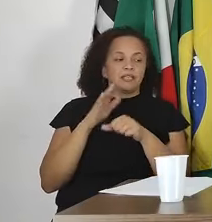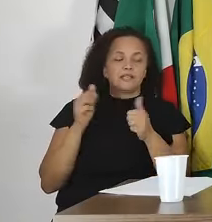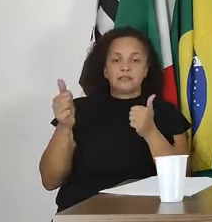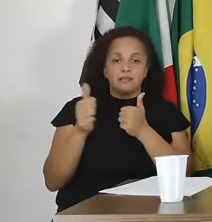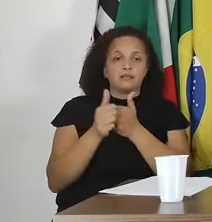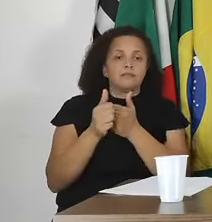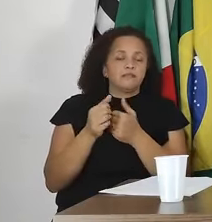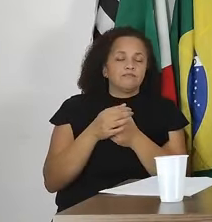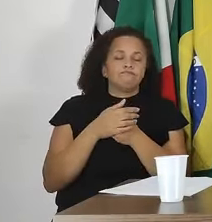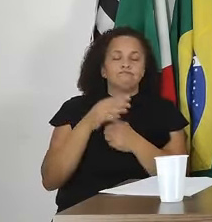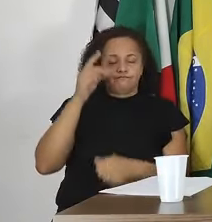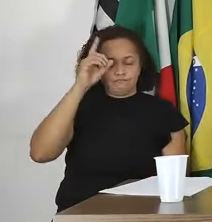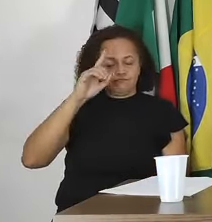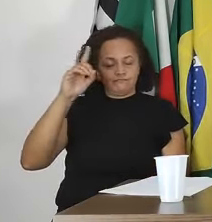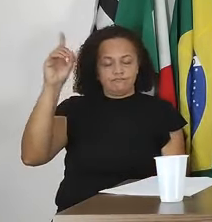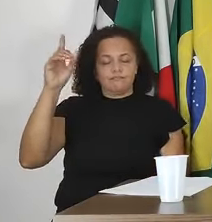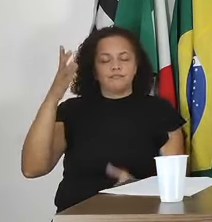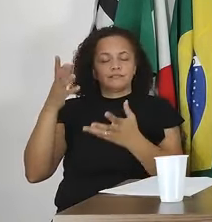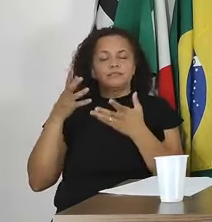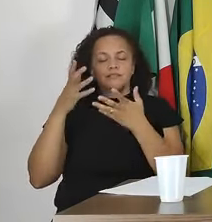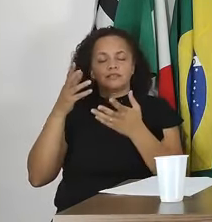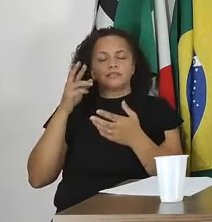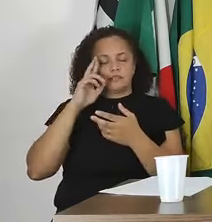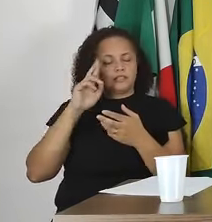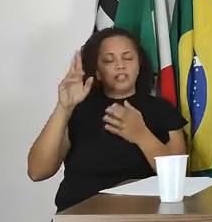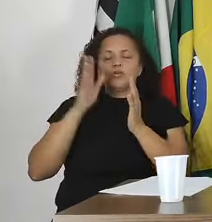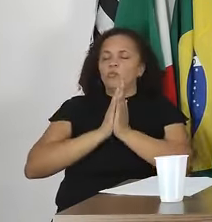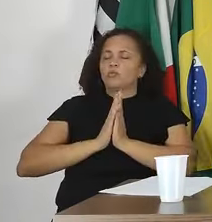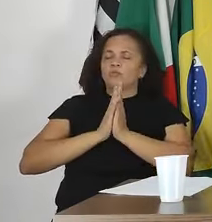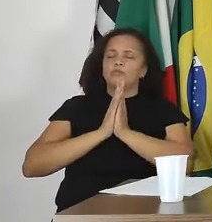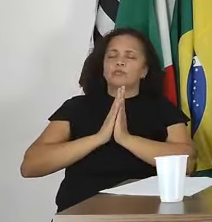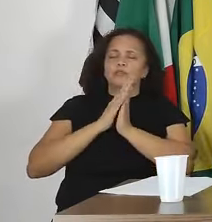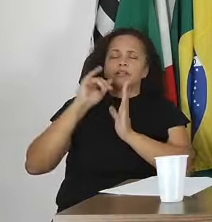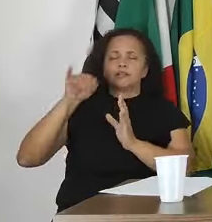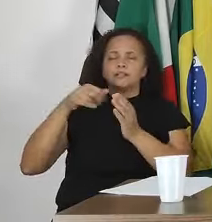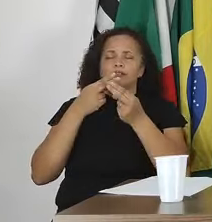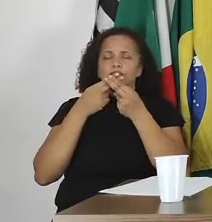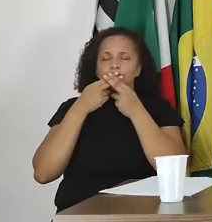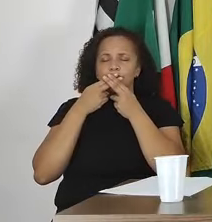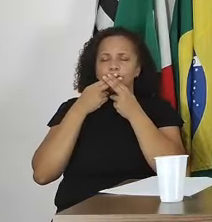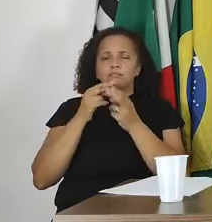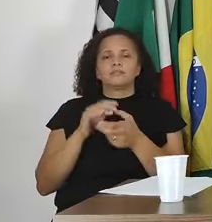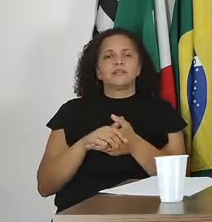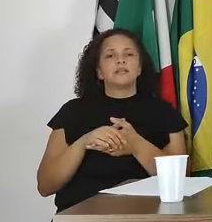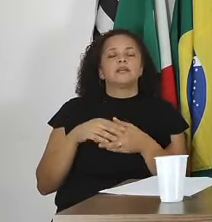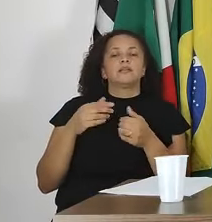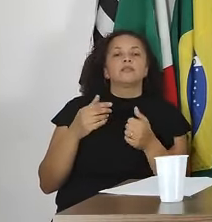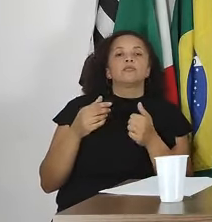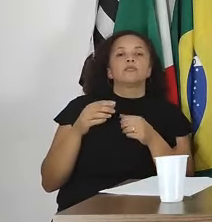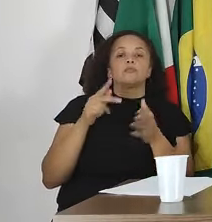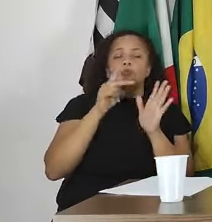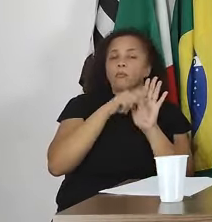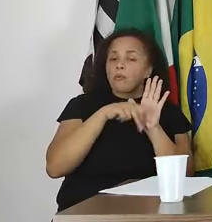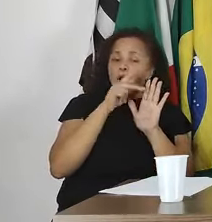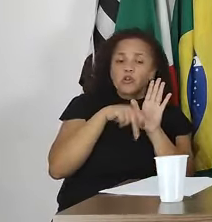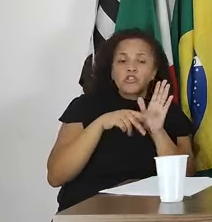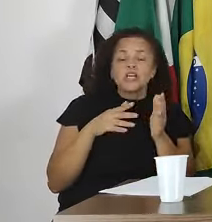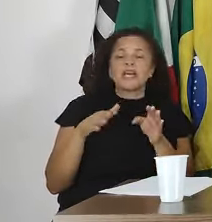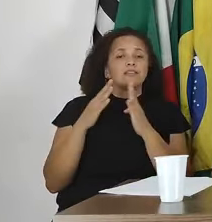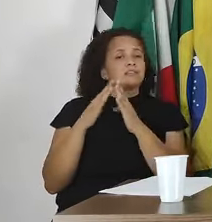Deus, buscar mais o Senhor, orar, jejuar, se envolver com projetos da igreja, tá